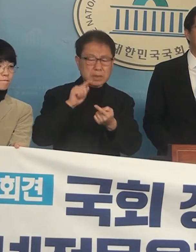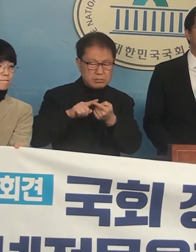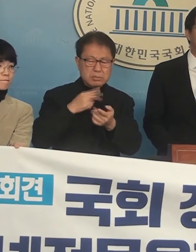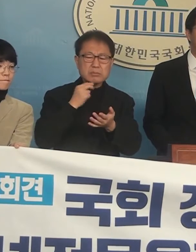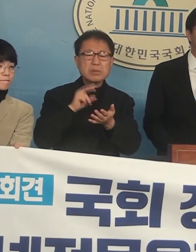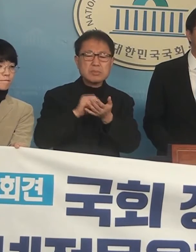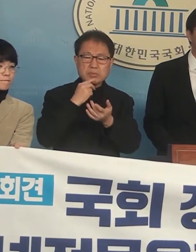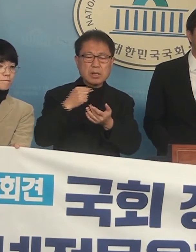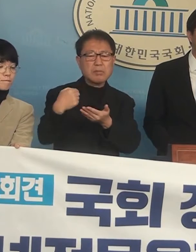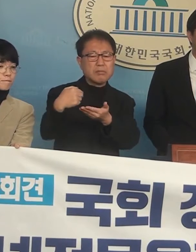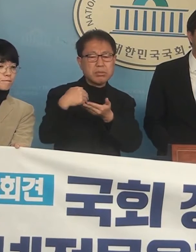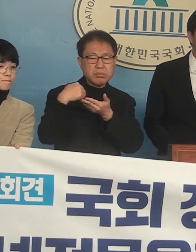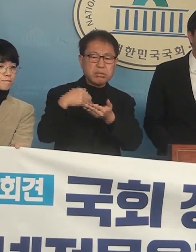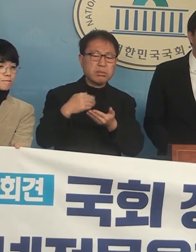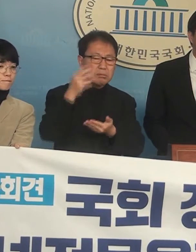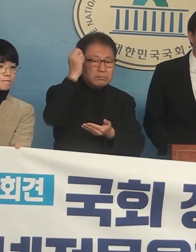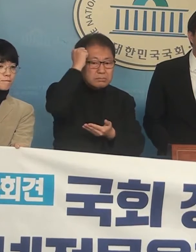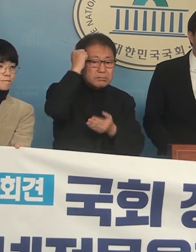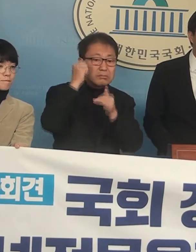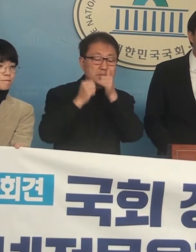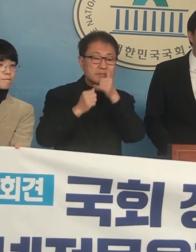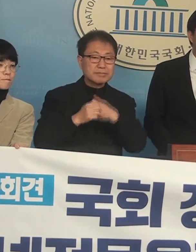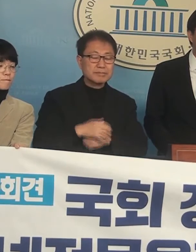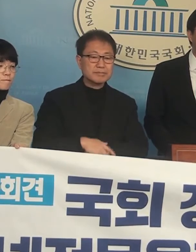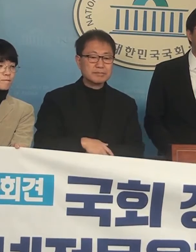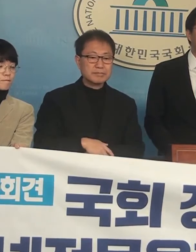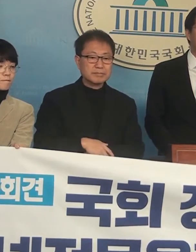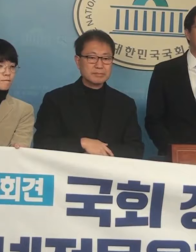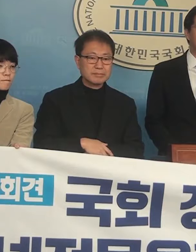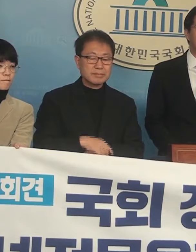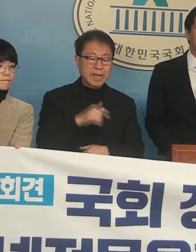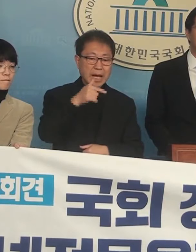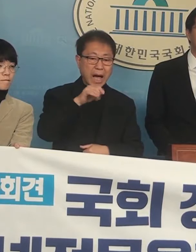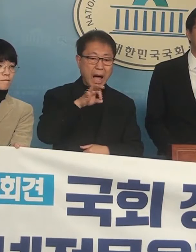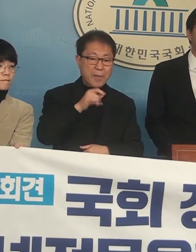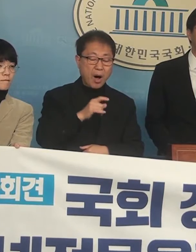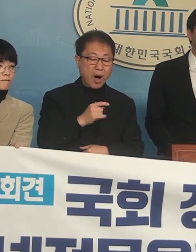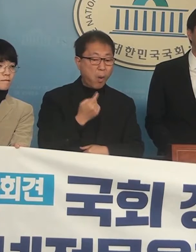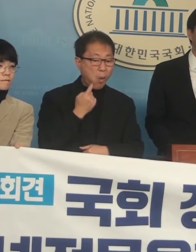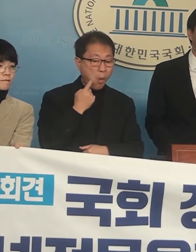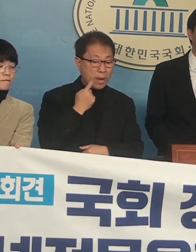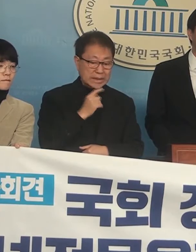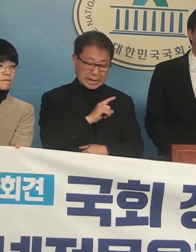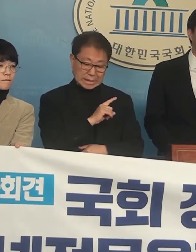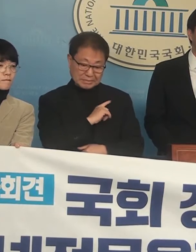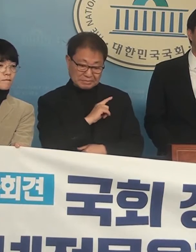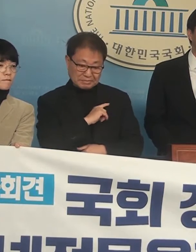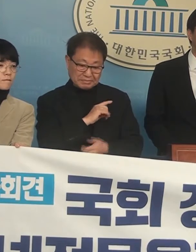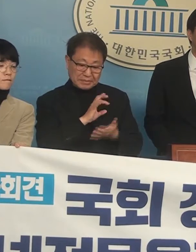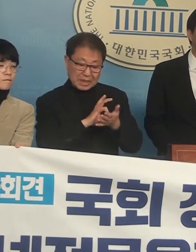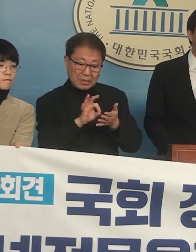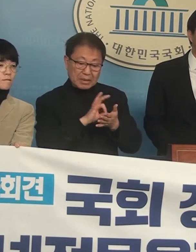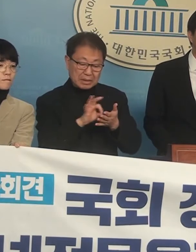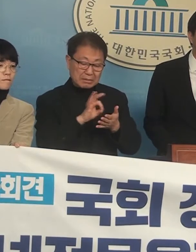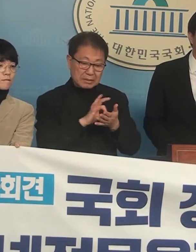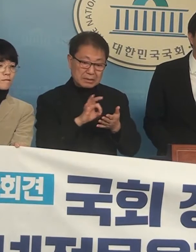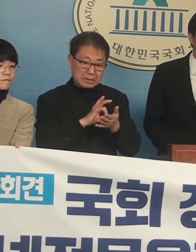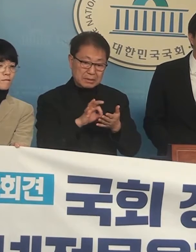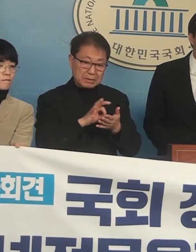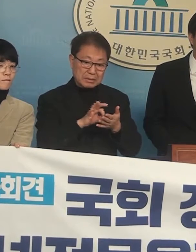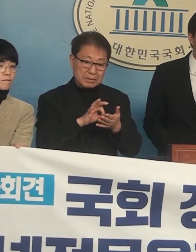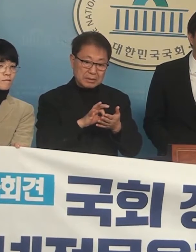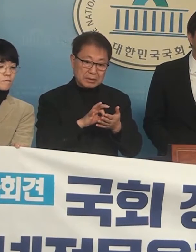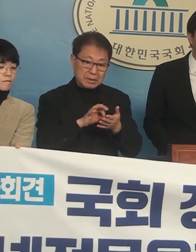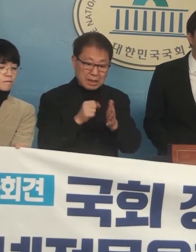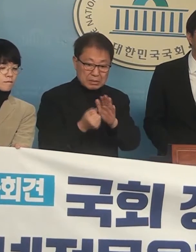거라고 발언한 것을 기억합니다. 가명 처리가 됐다고 해서, 익명 처리가 됐다고 해서 이것이